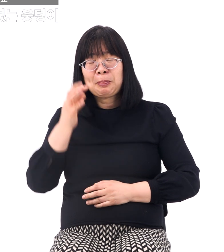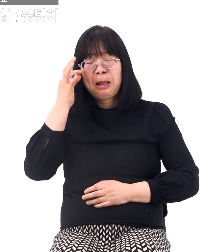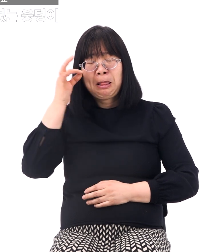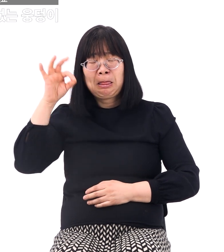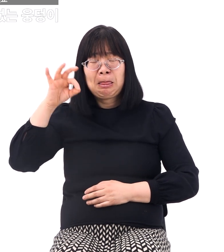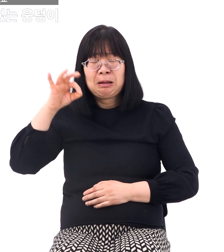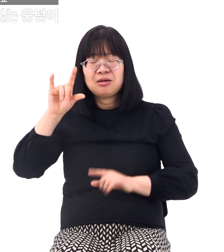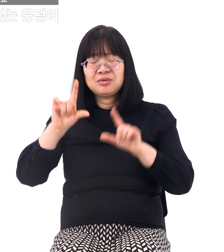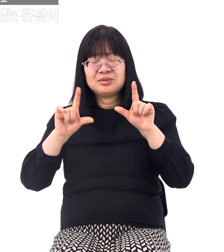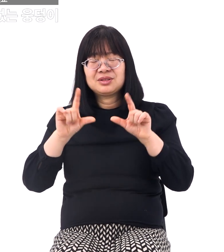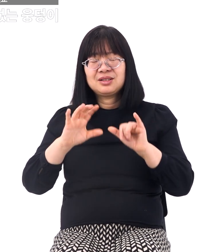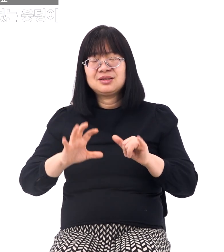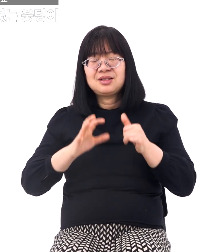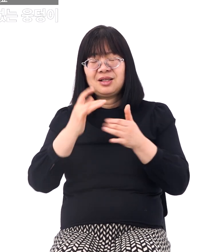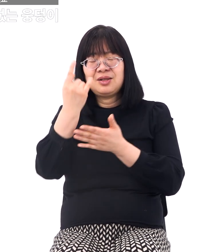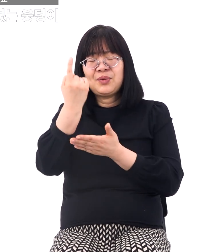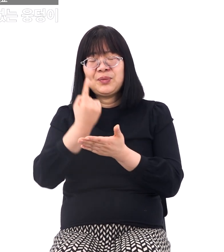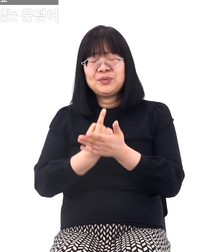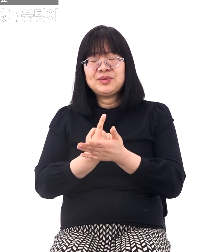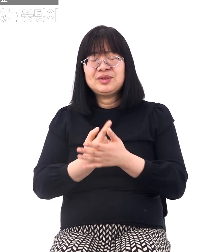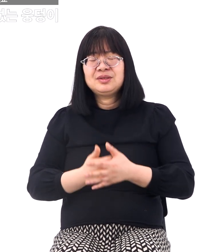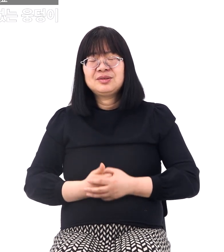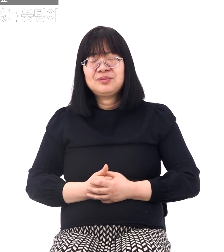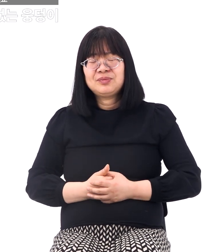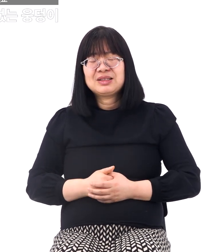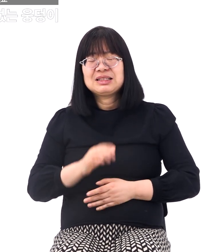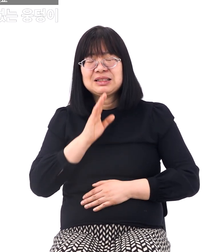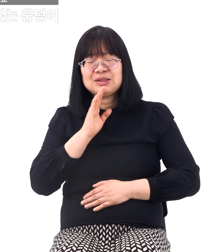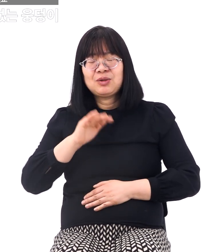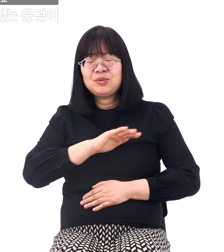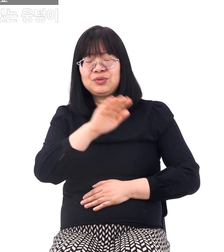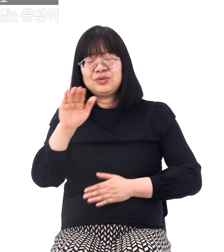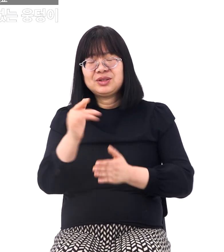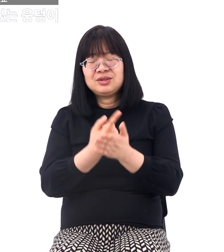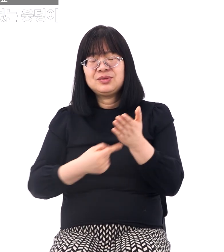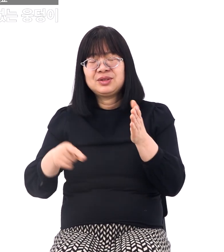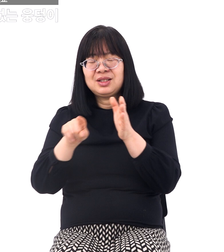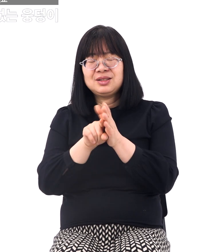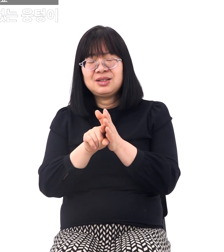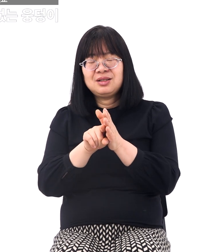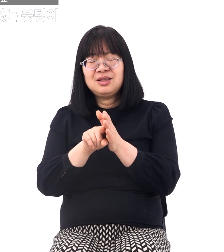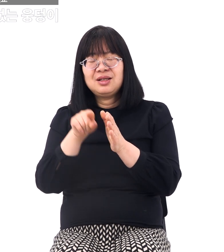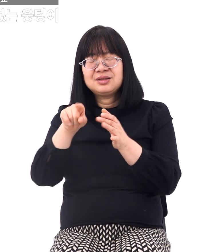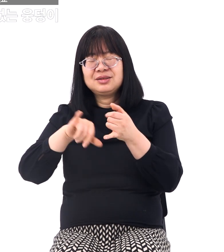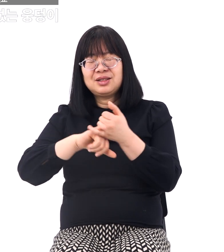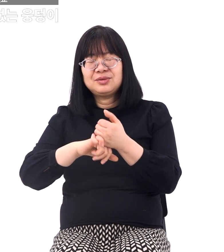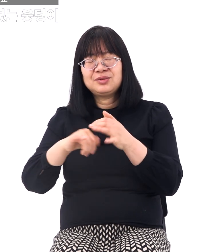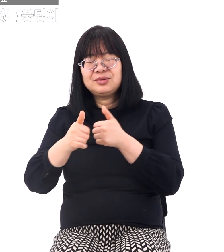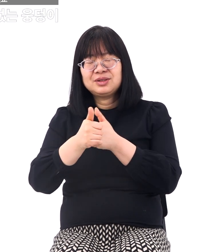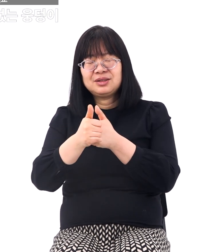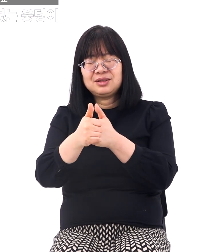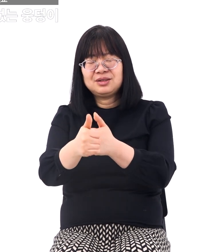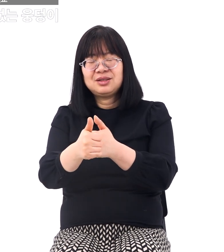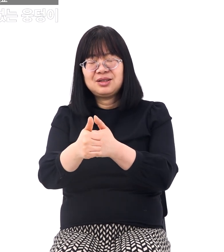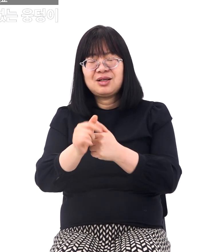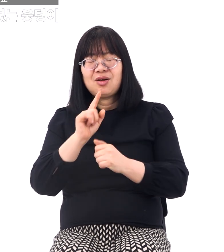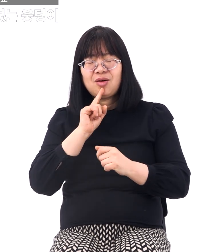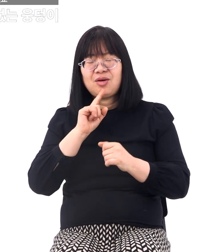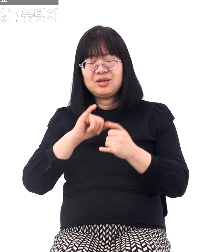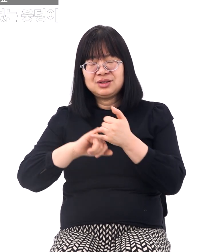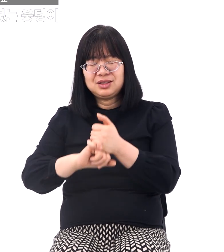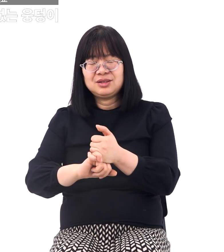볼품없는 모습으로 이 땅에 오시어 진정 우리를 위해서 그 약속을 따라